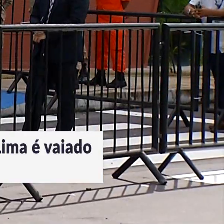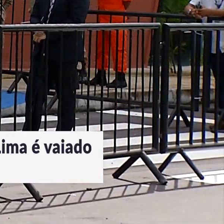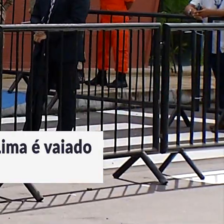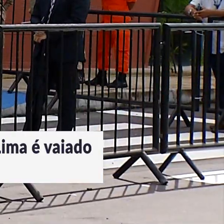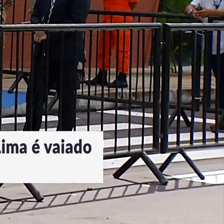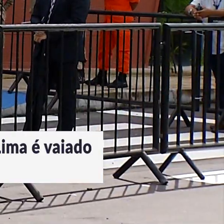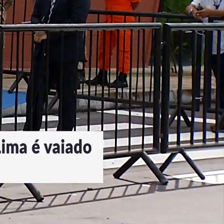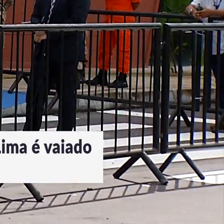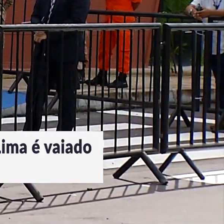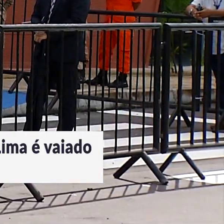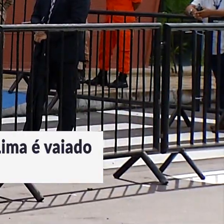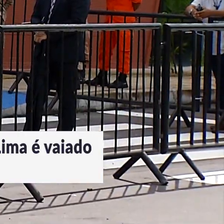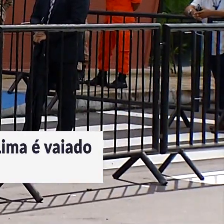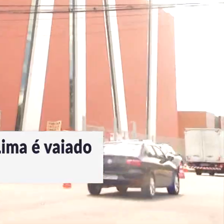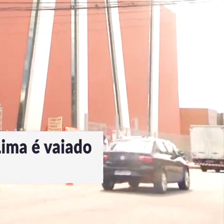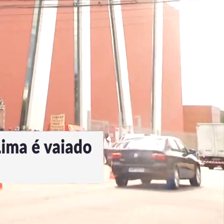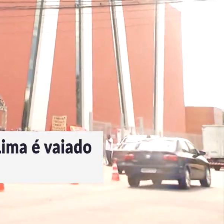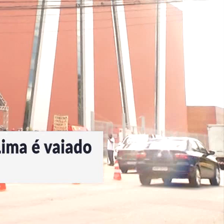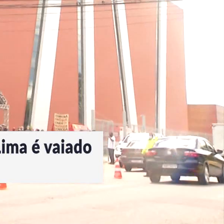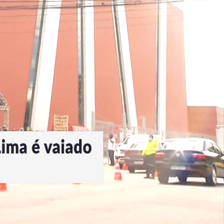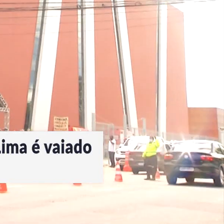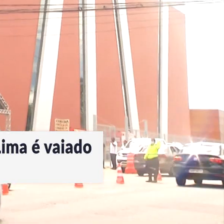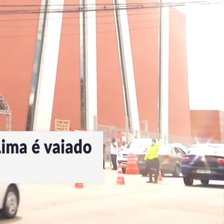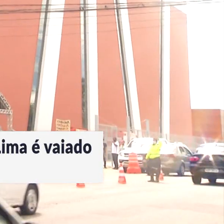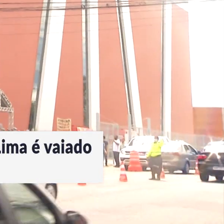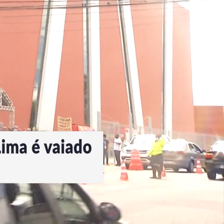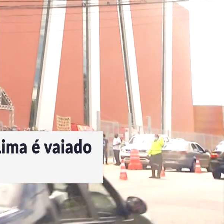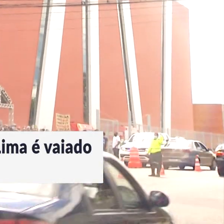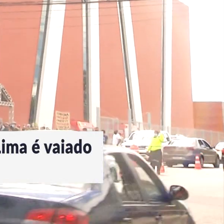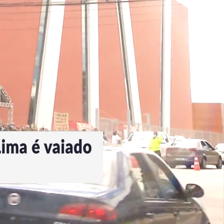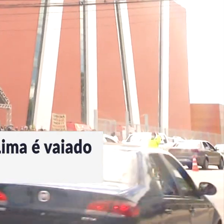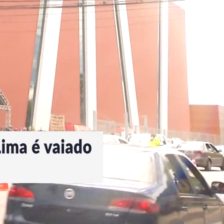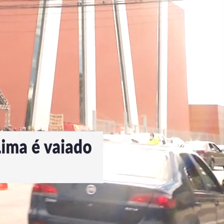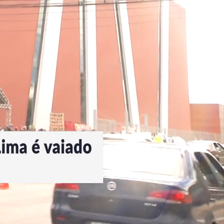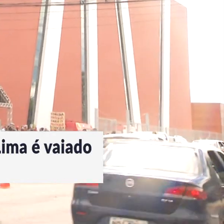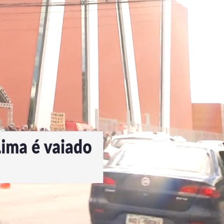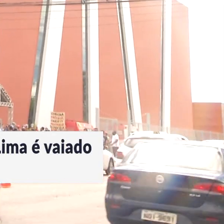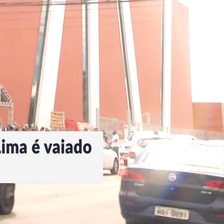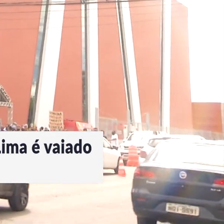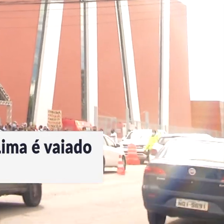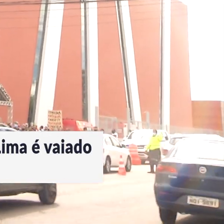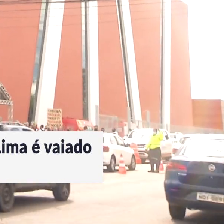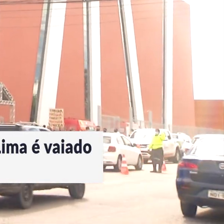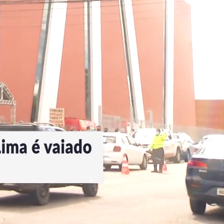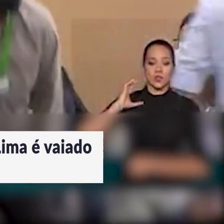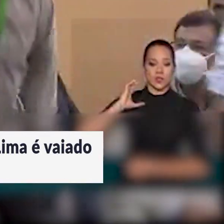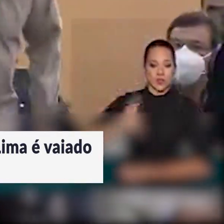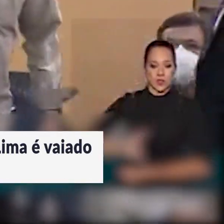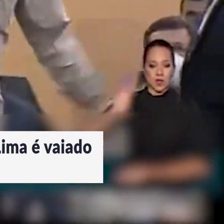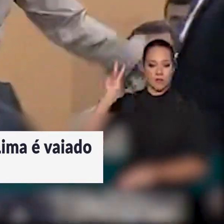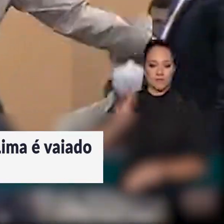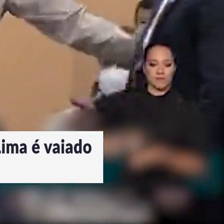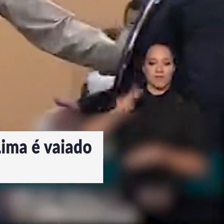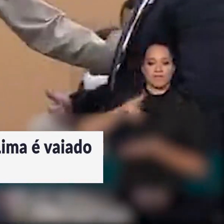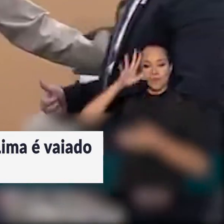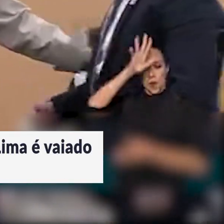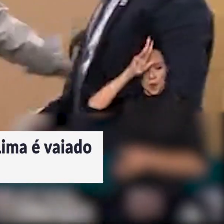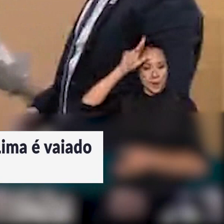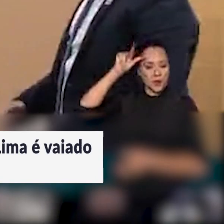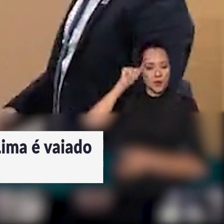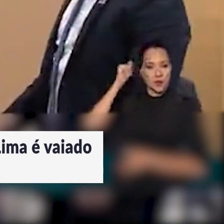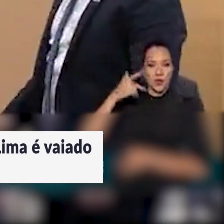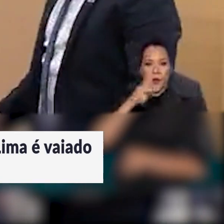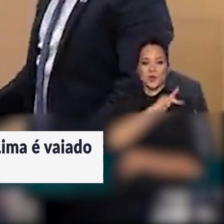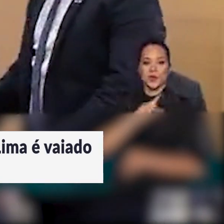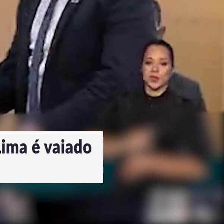de inauguração do pavilhão de feiras e exposições do Centro de Convenções do Amazonas. O presidente da República